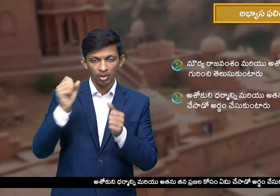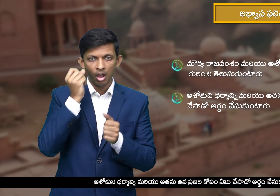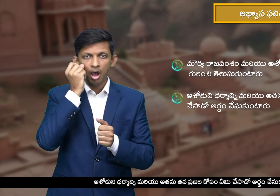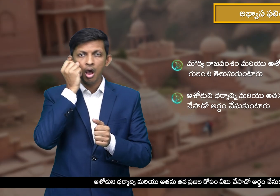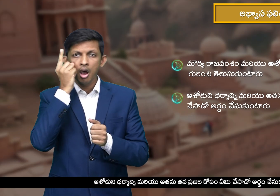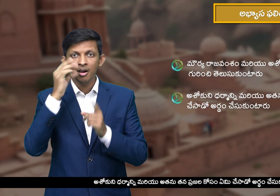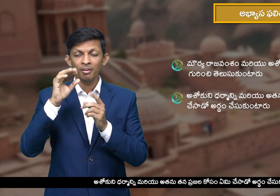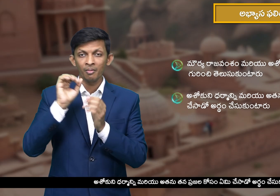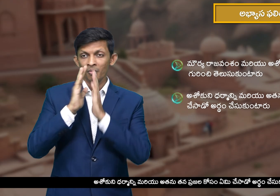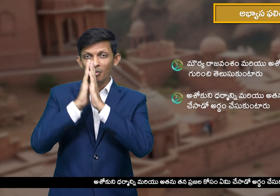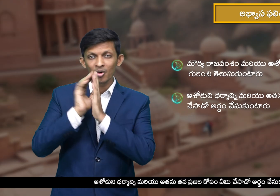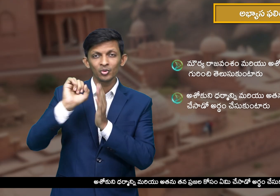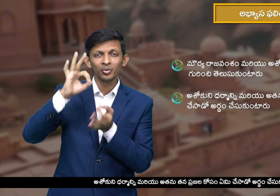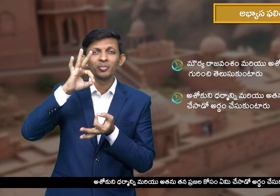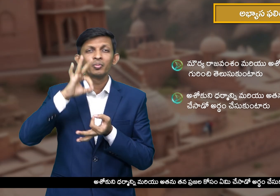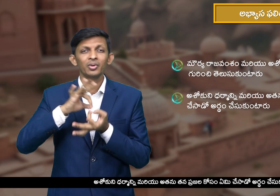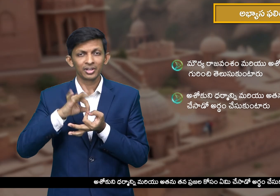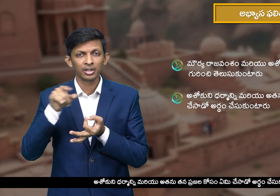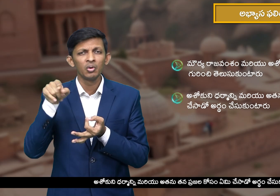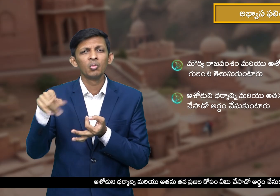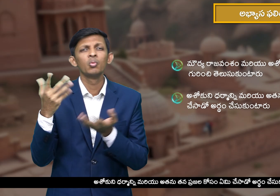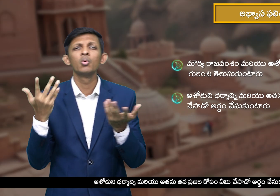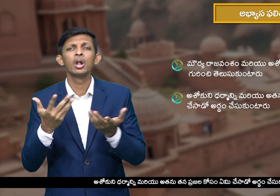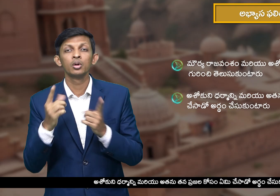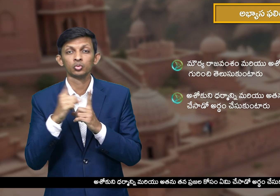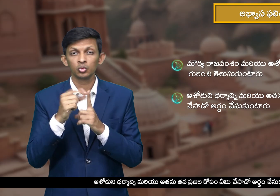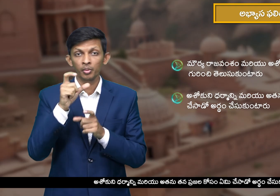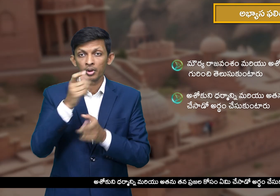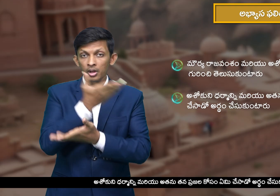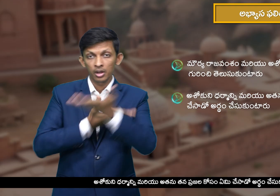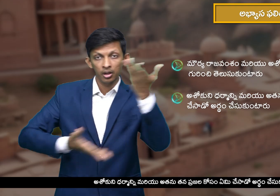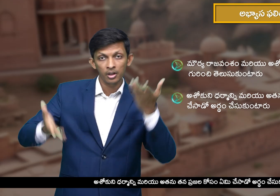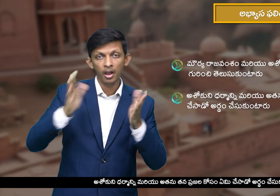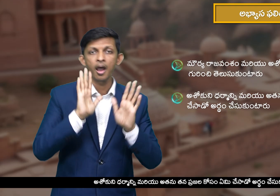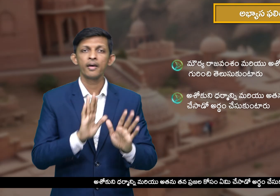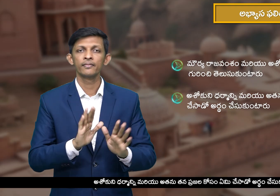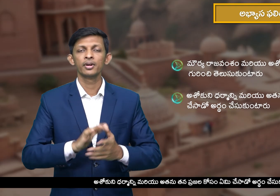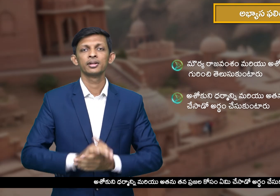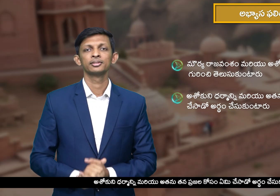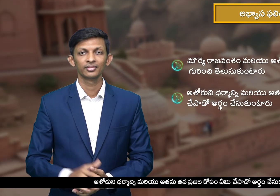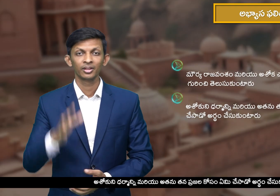అశోకుని ధర్మాన్ని మరియు అతను తన ప్రజల కోసం ఏమి చేశాడో అర్థం చేసుకుంటారు.